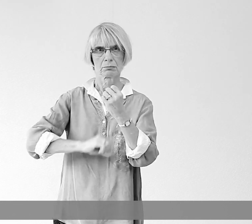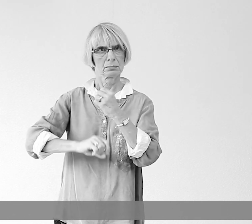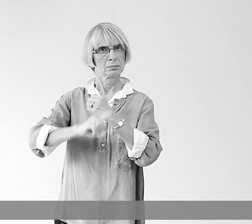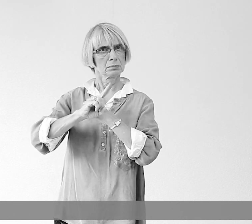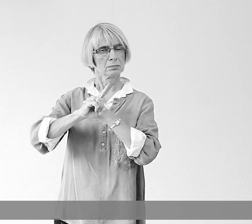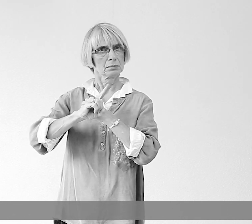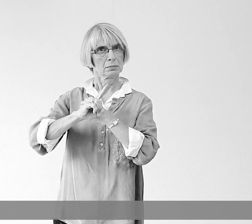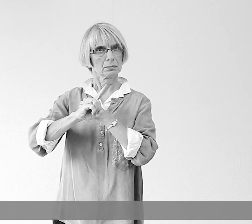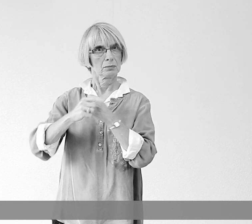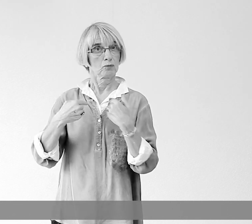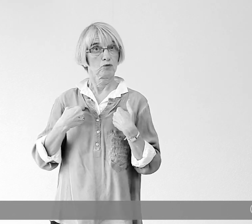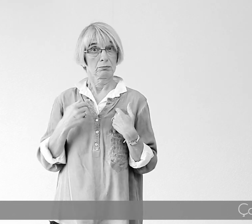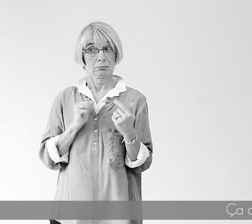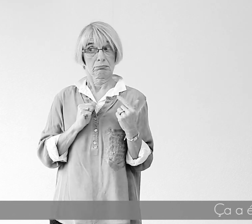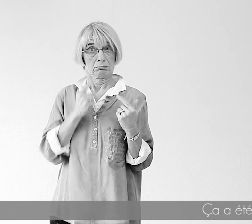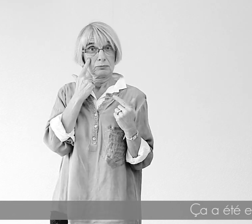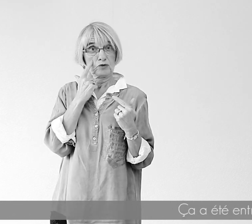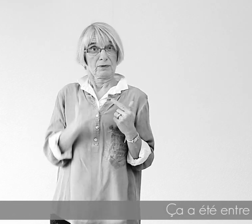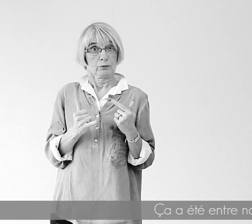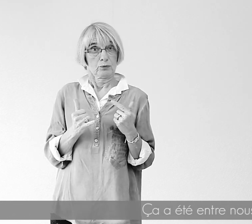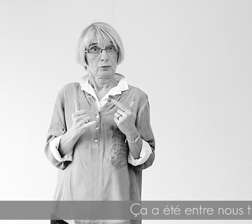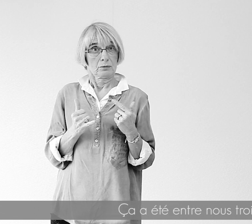qui suivent le rythme des poèmes.